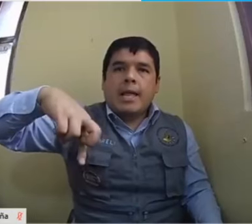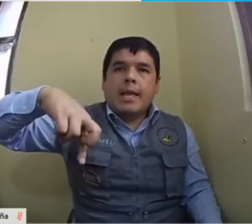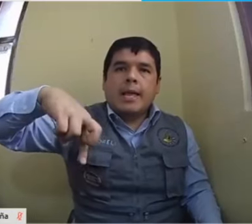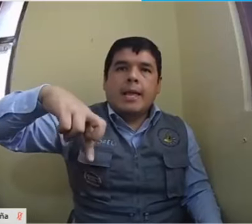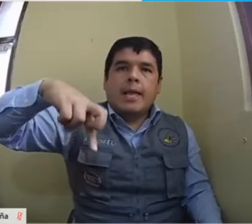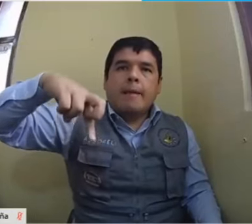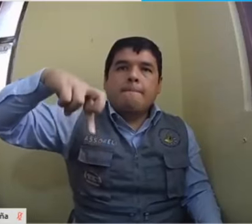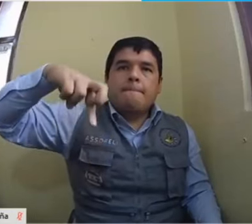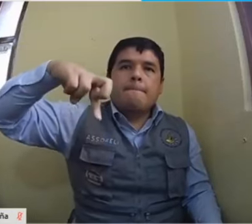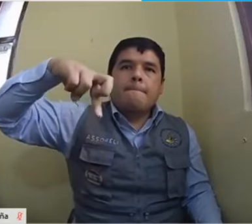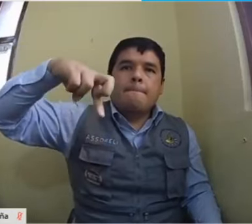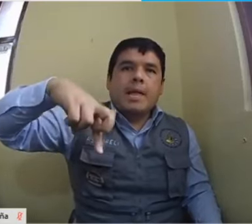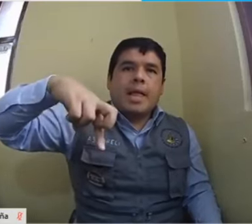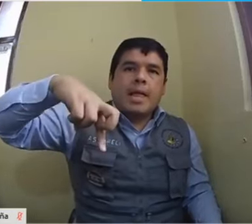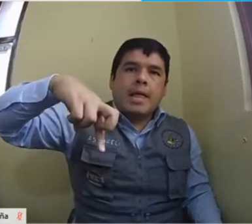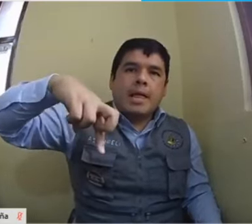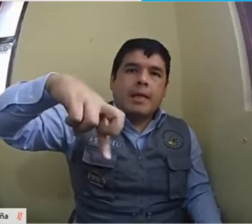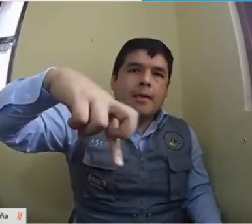Esa es la letra P.